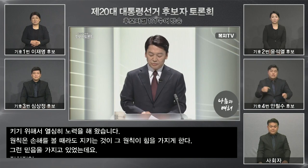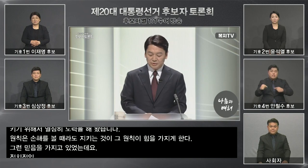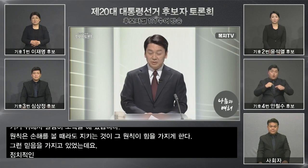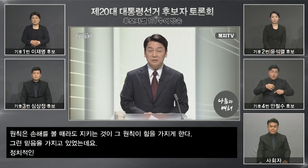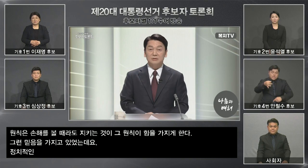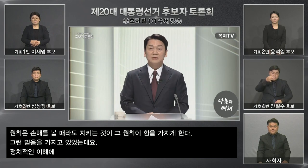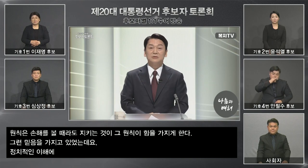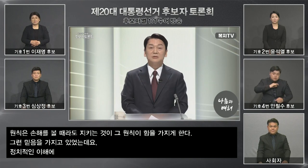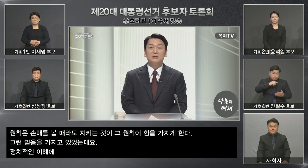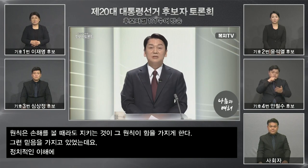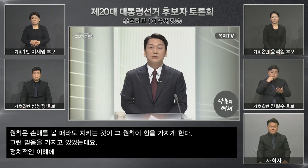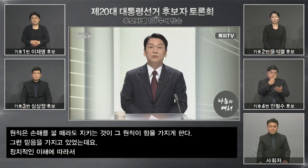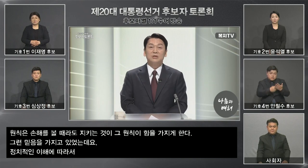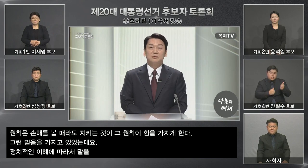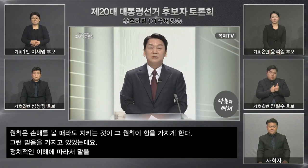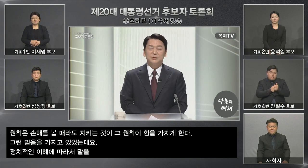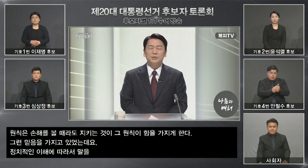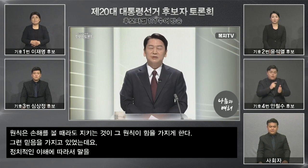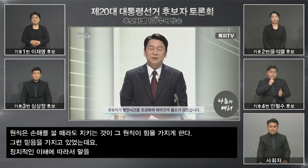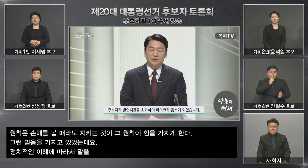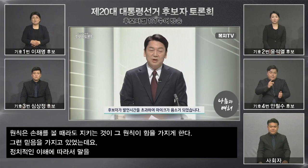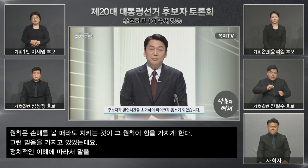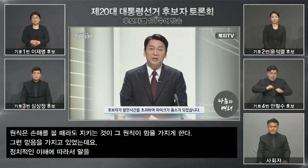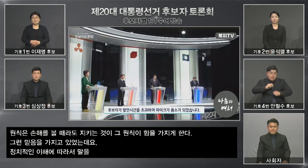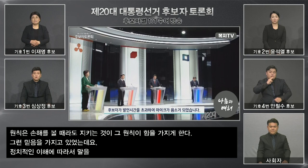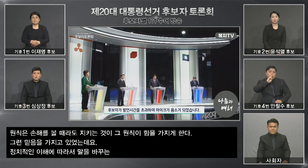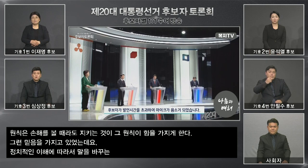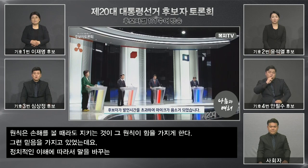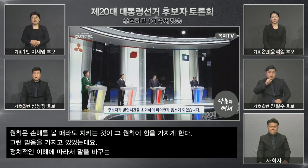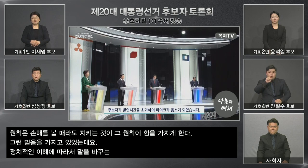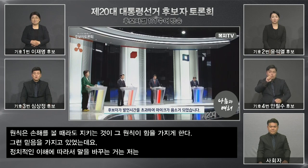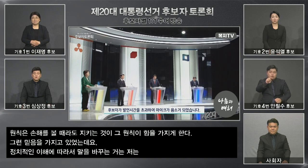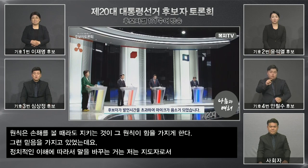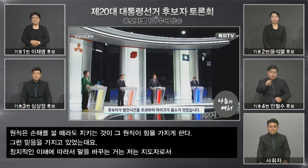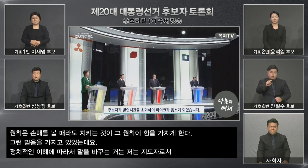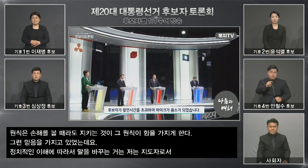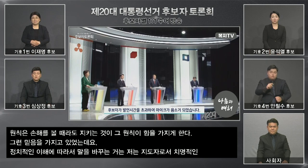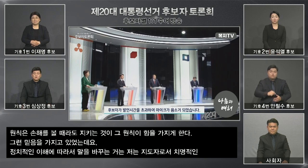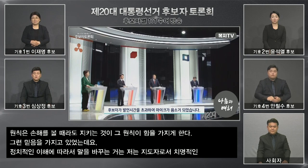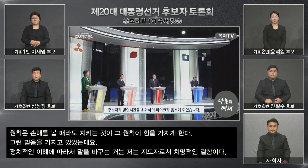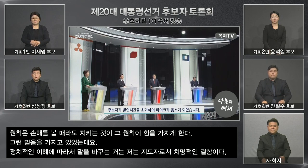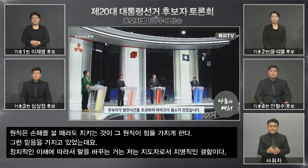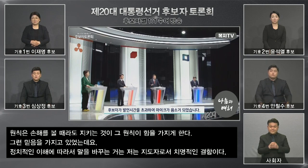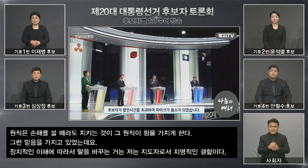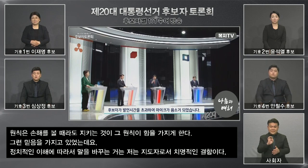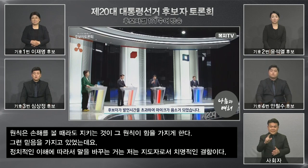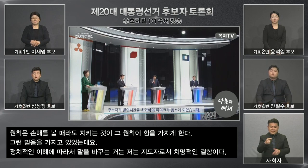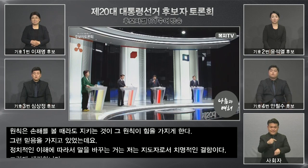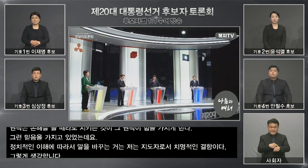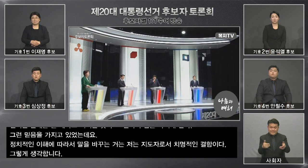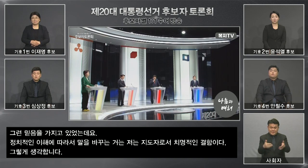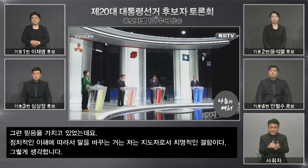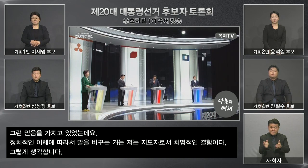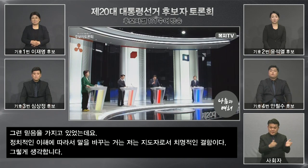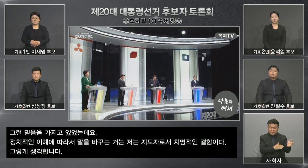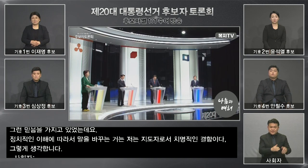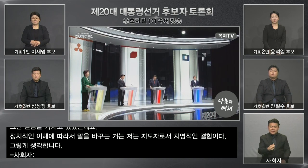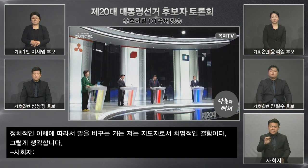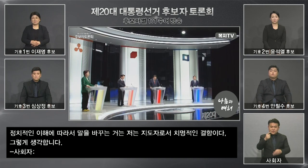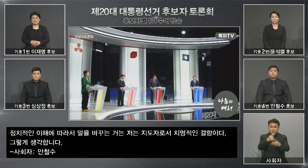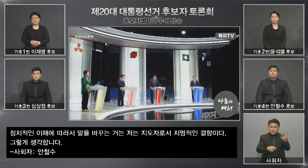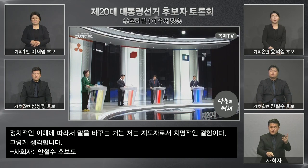말을 바꾸는 것은 저는 지도자로서 치명적인 결함이다. 생각합니다. 네. 안철수 후보도 시간 다 쓰셨고요. 윤석열 후보 19초.